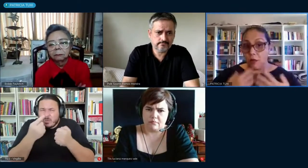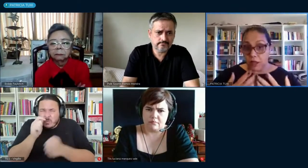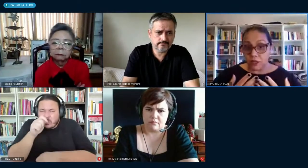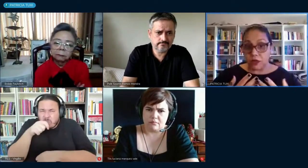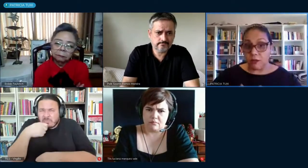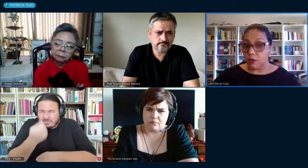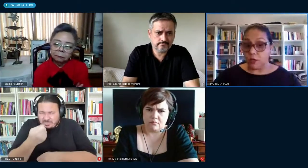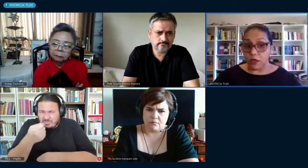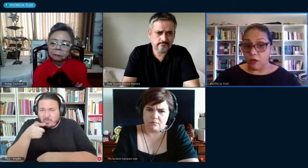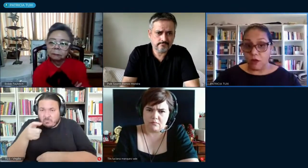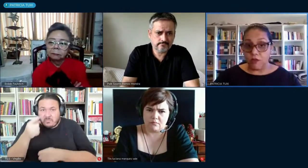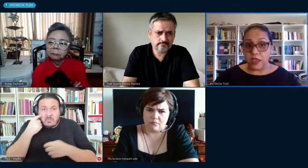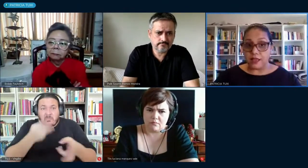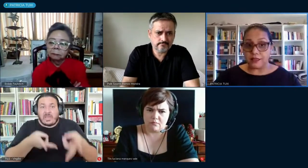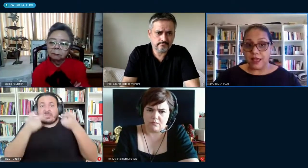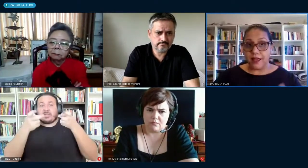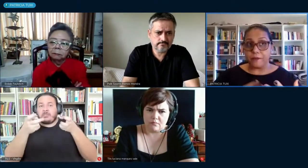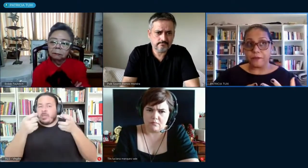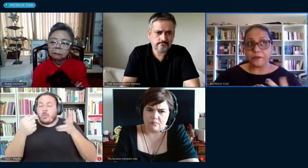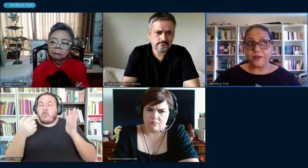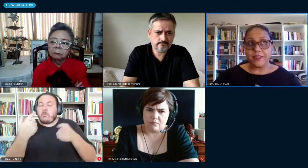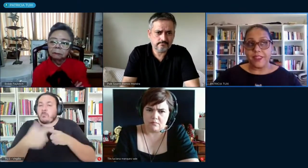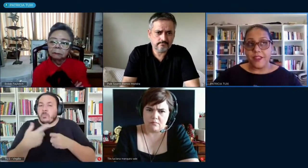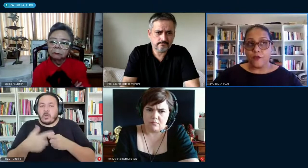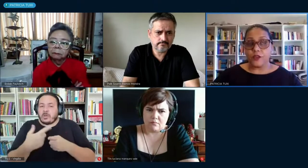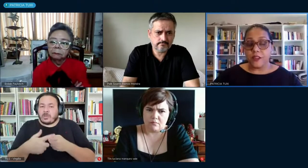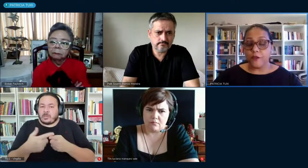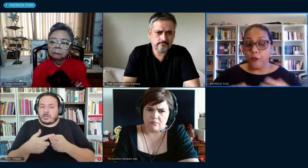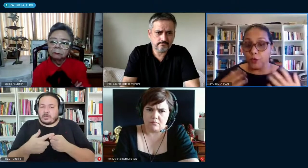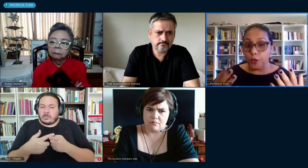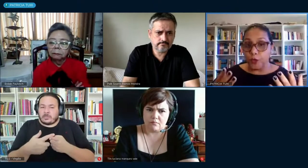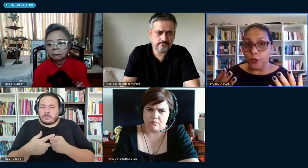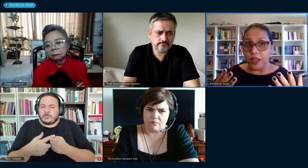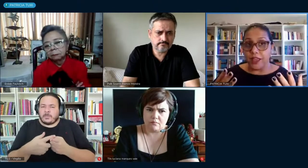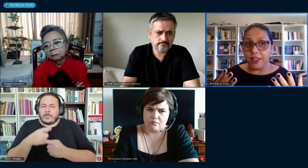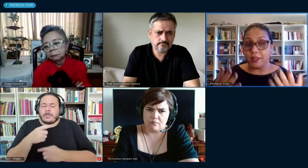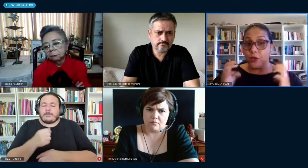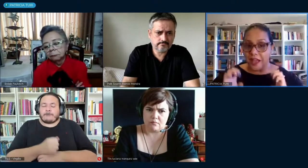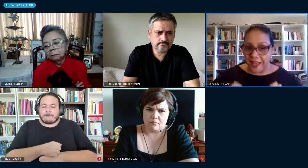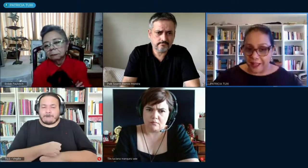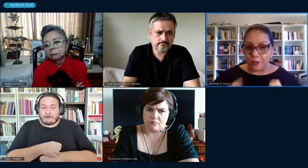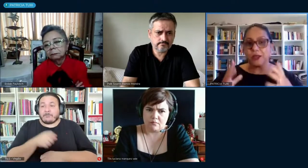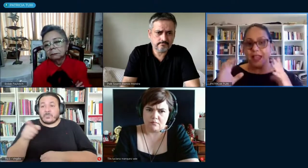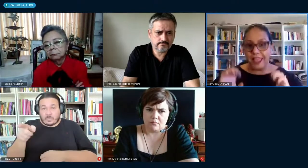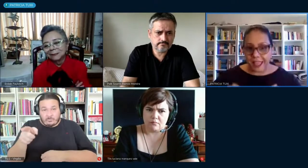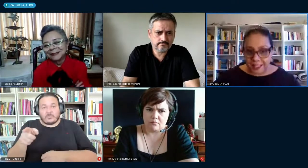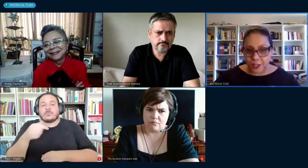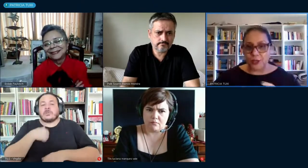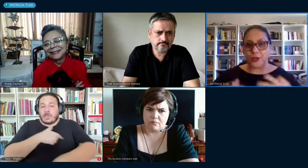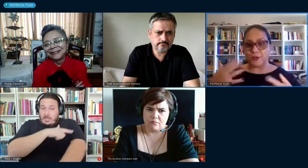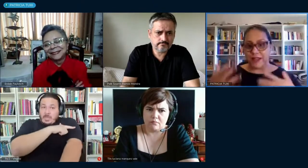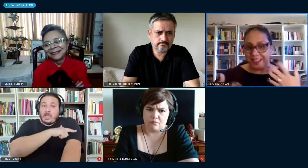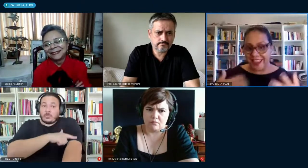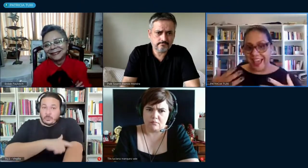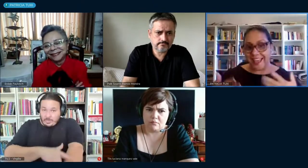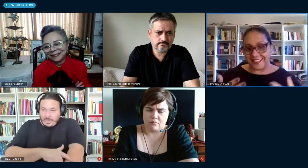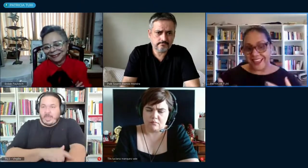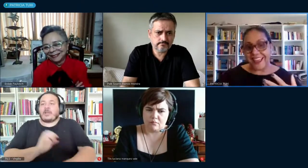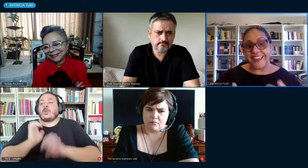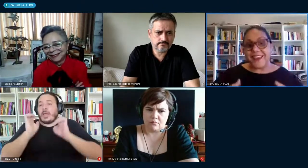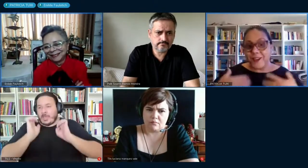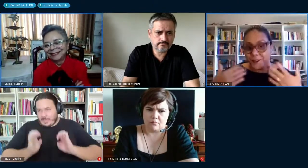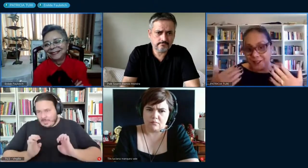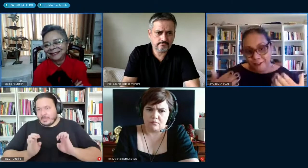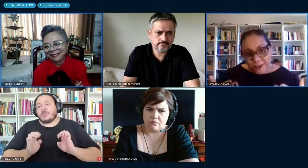fez? É um questionamento porque eu não vi essa... Você foi muito educado, ético com os materiais,